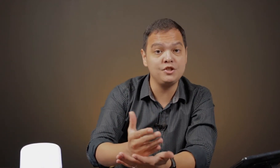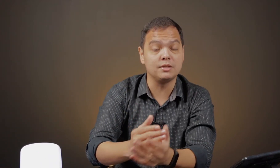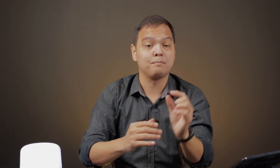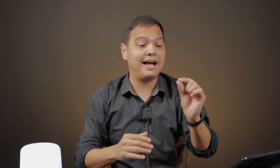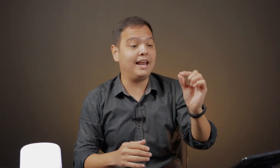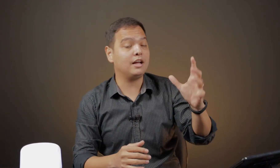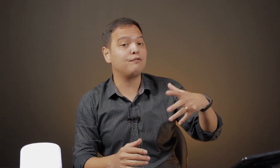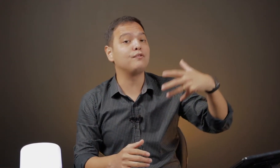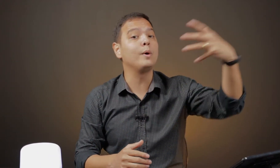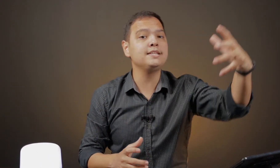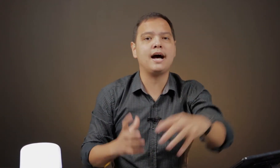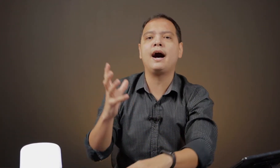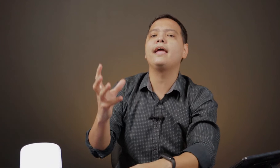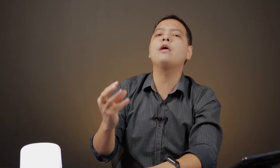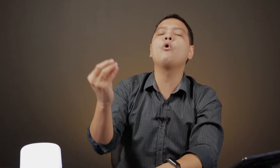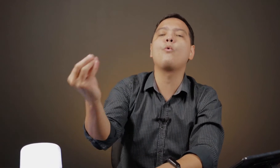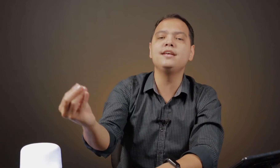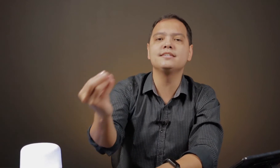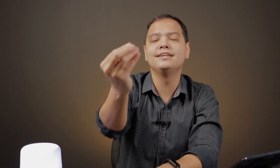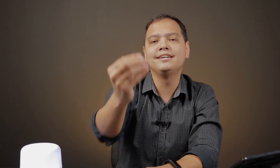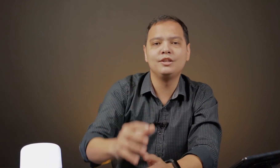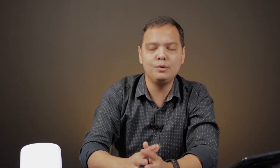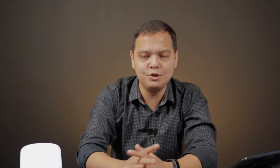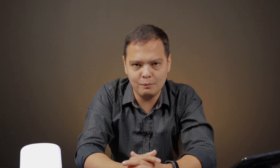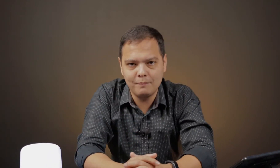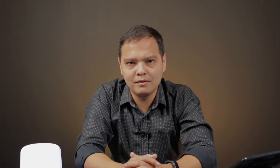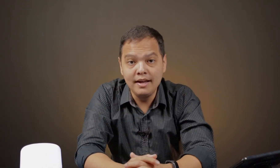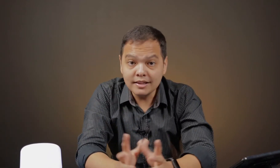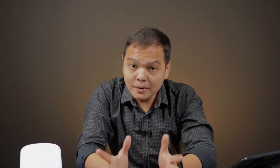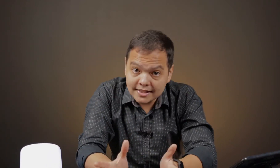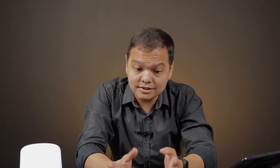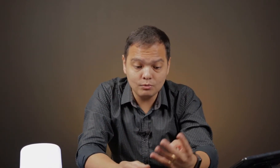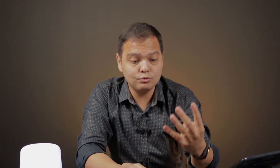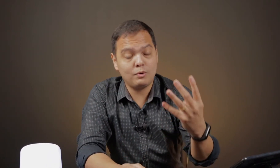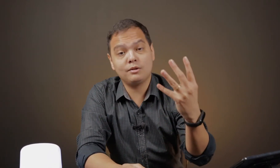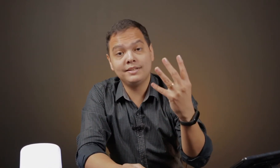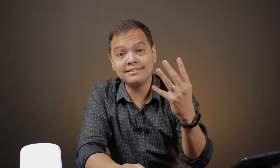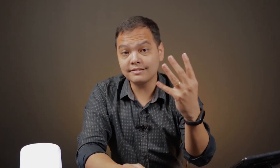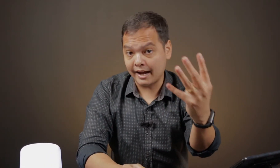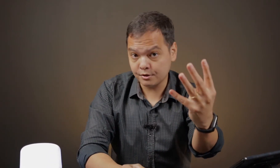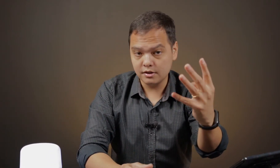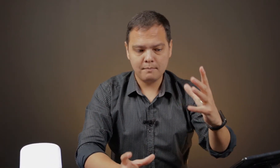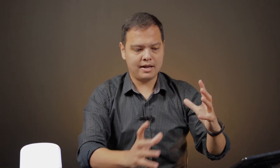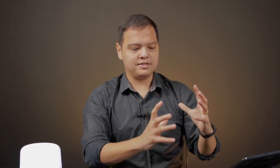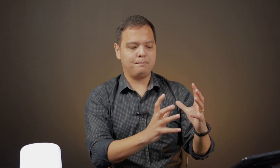atingir, além da fluência, a eloquência no idioma. Então esses são os 4 estágios para que você